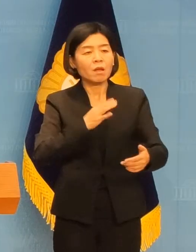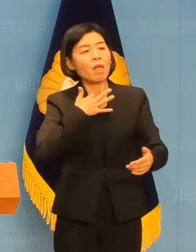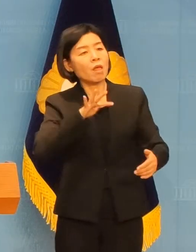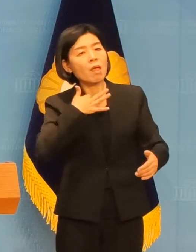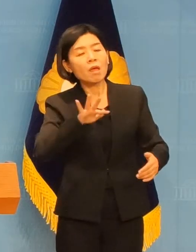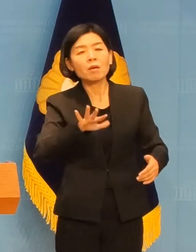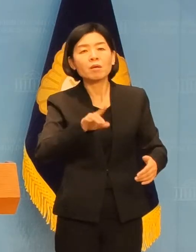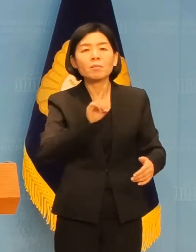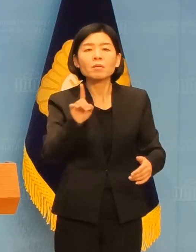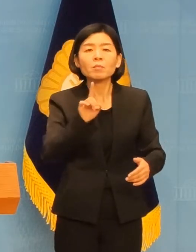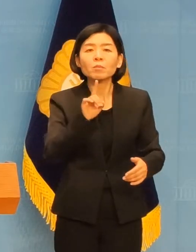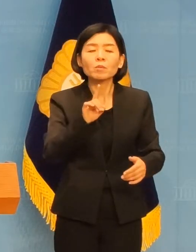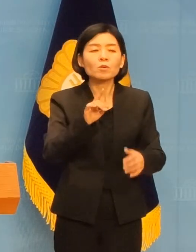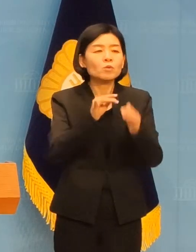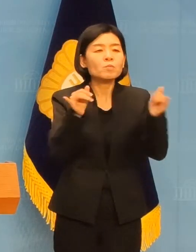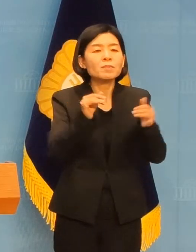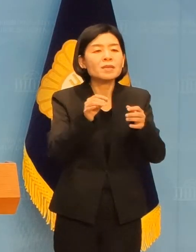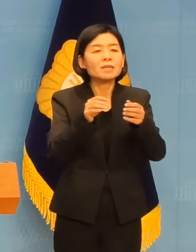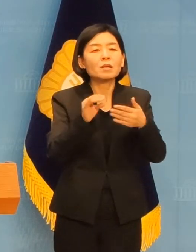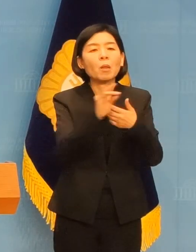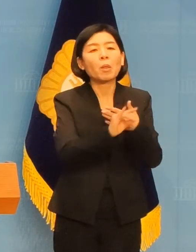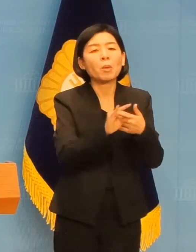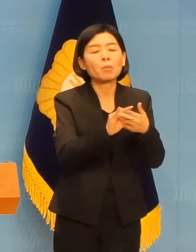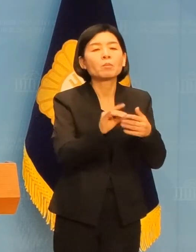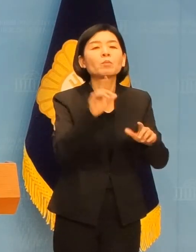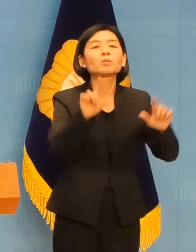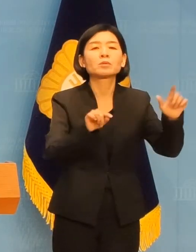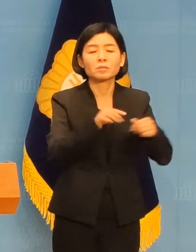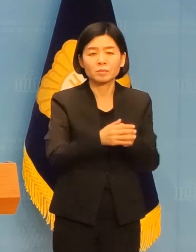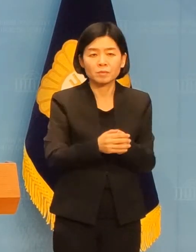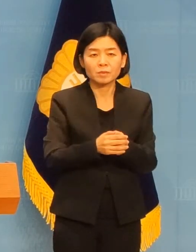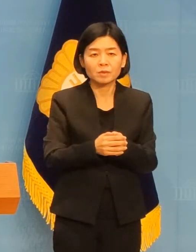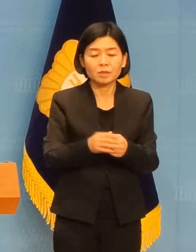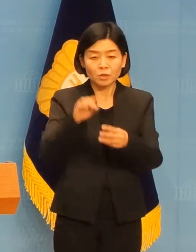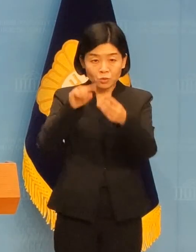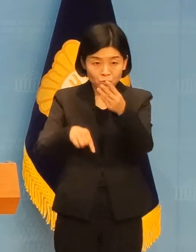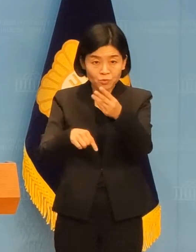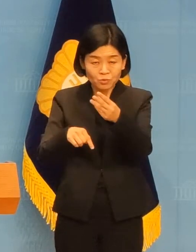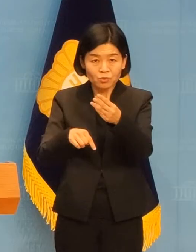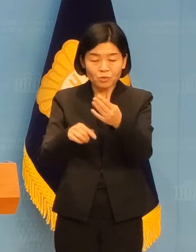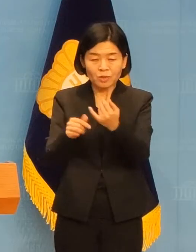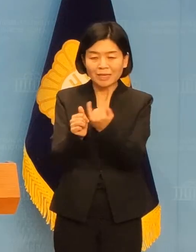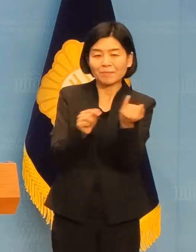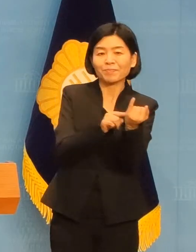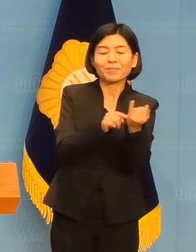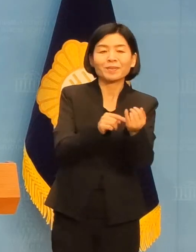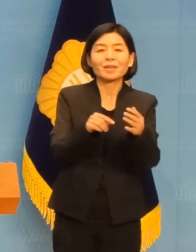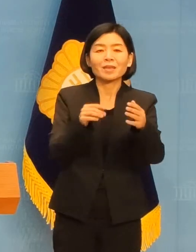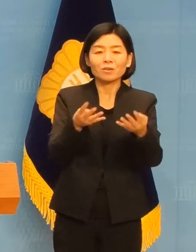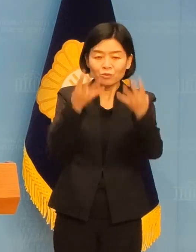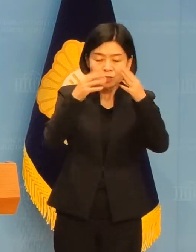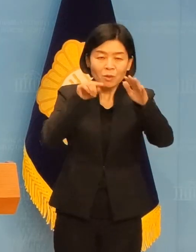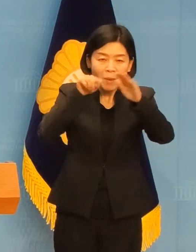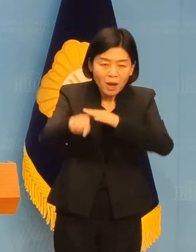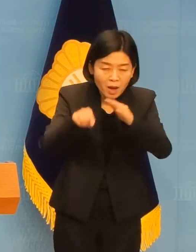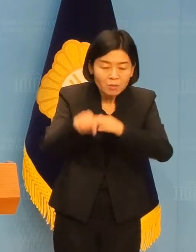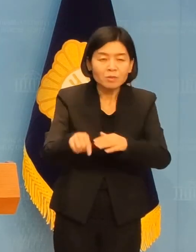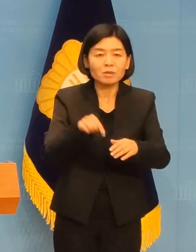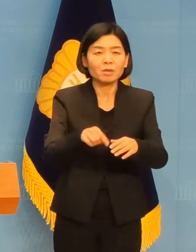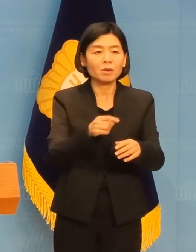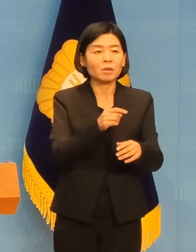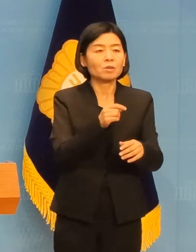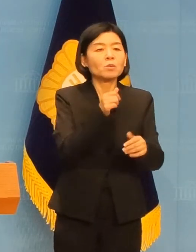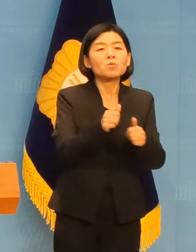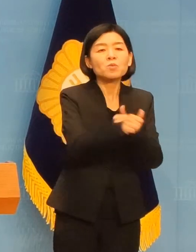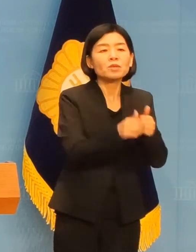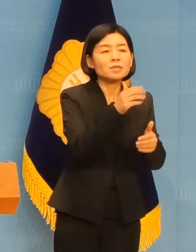기만입니다. 윤석열, 김건희 구치소 방문조사 책임 또한 소 위원장에게 떠넘기며